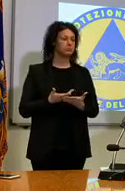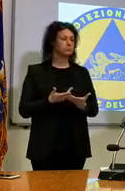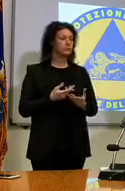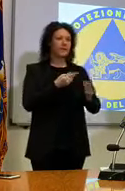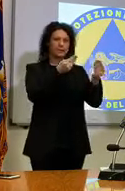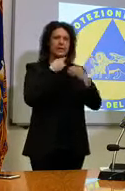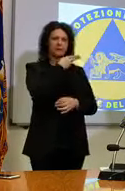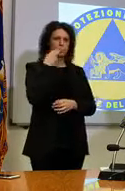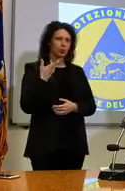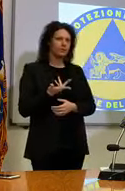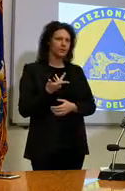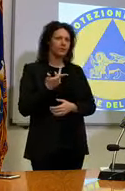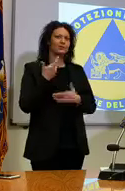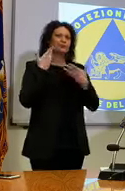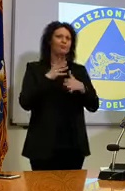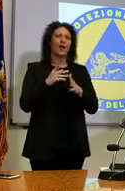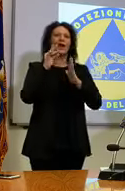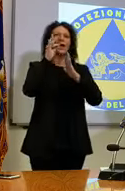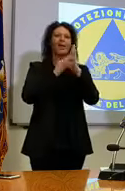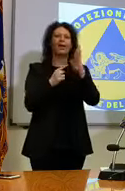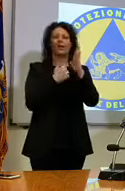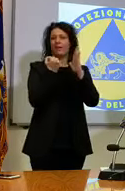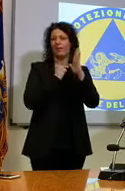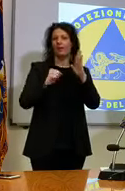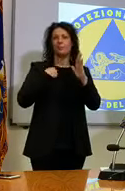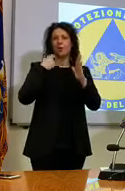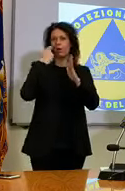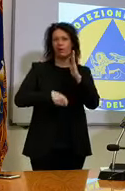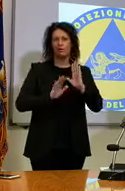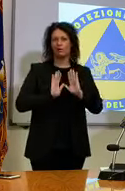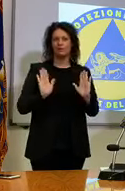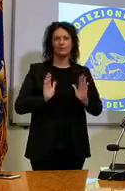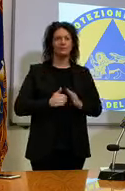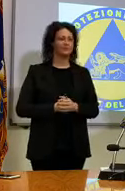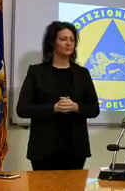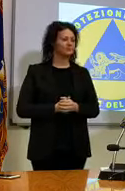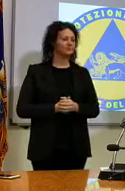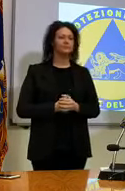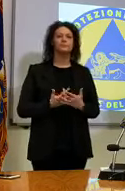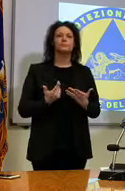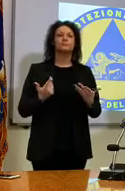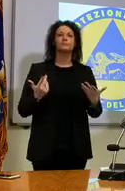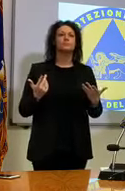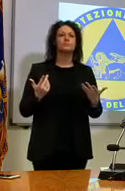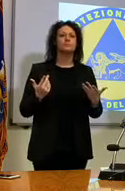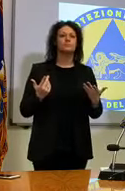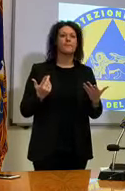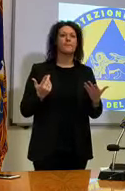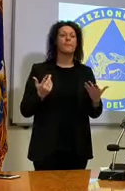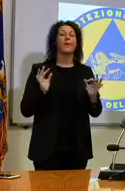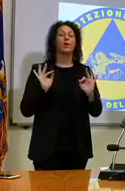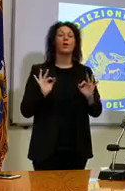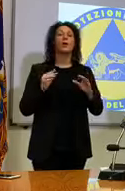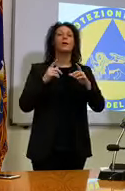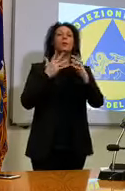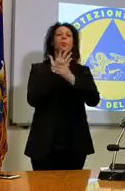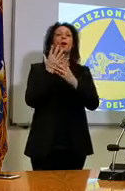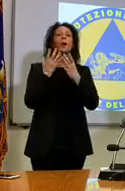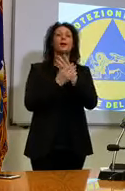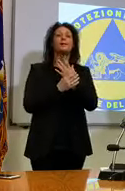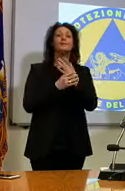barista. La barista sarebbe obbligata alla mascherina. Guardate, cioè, i dispositivi e i